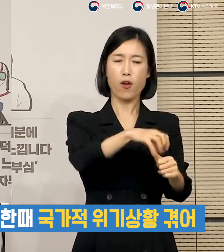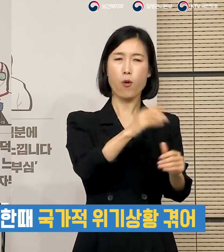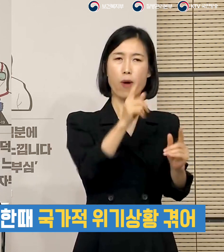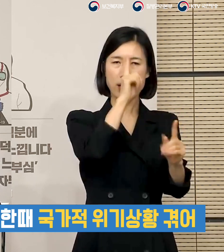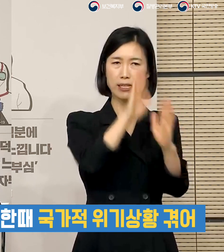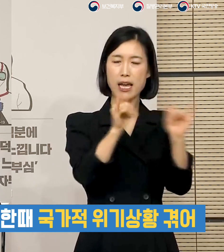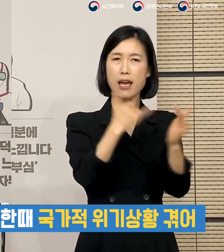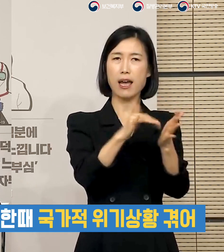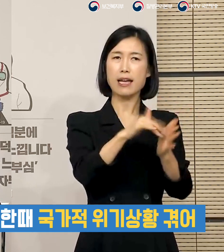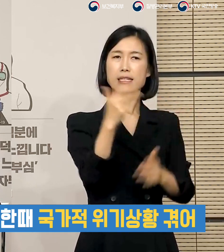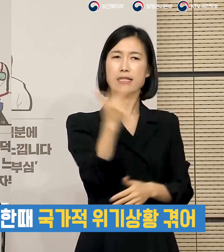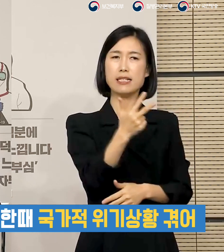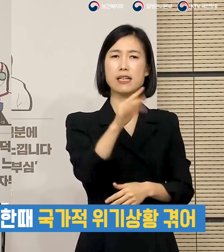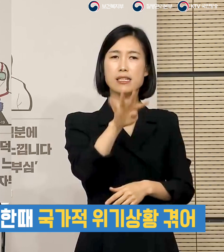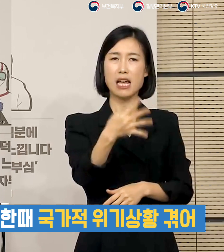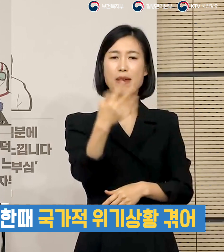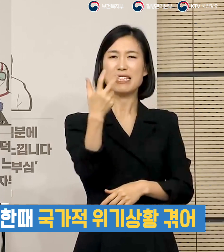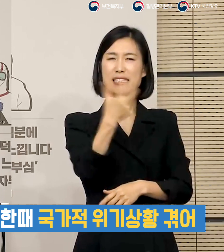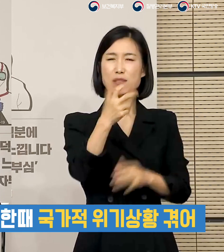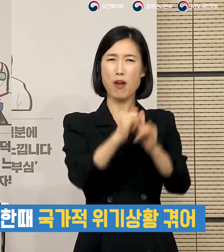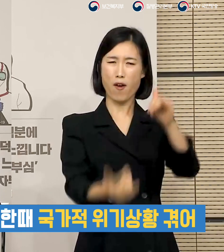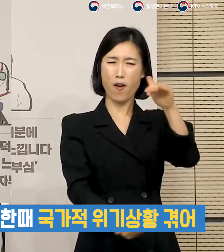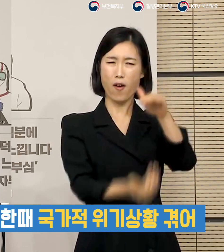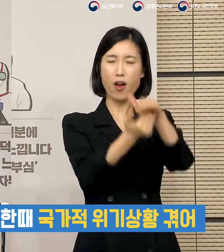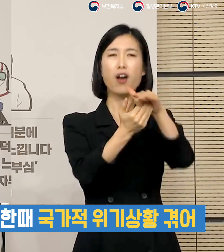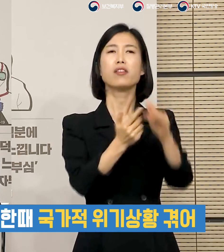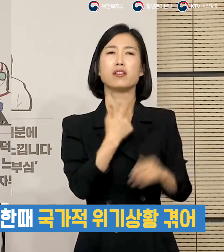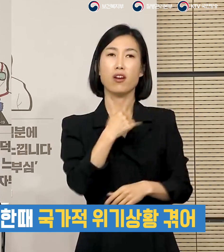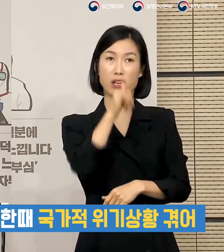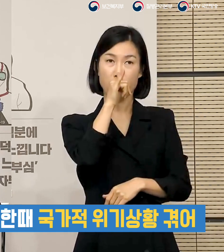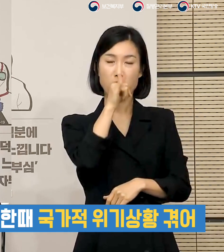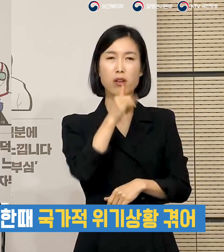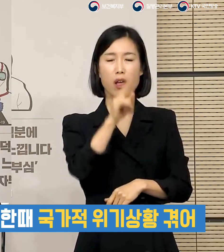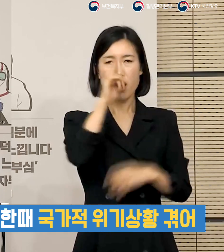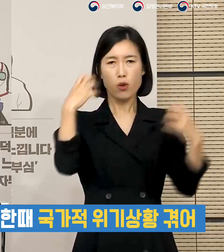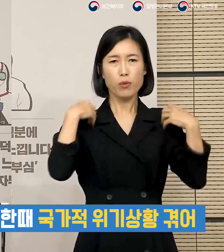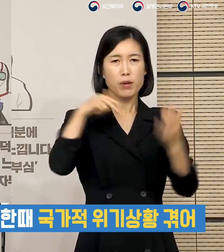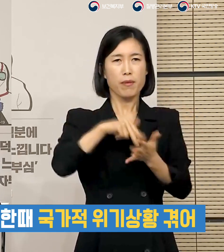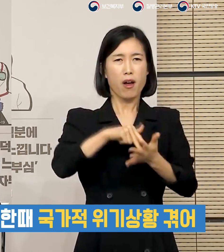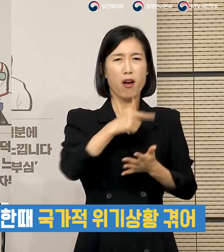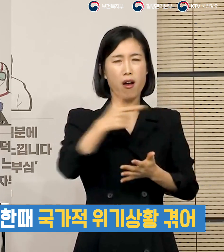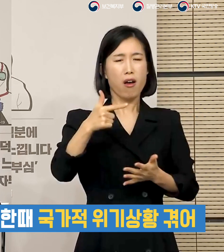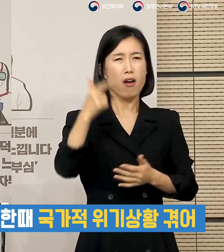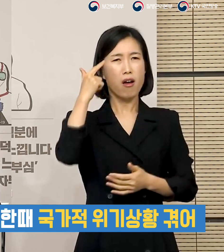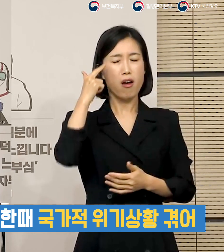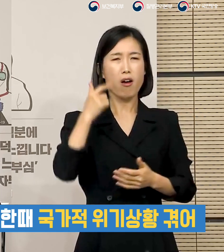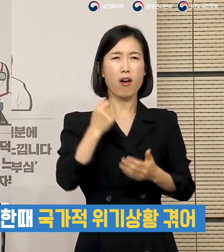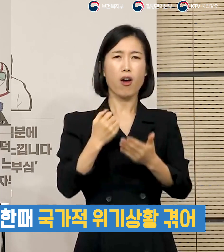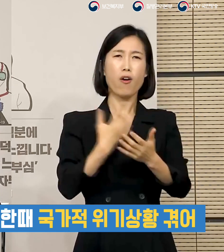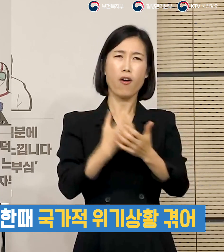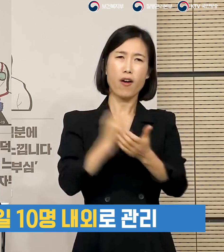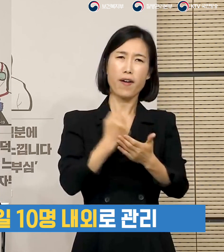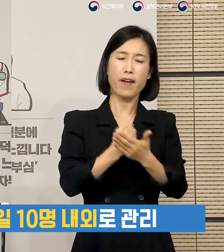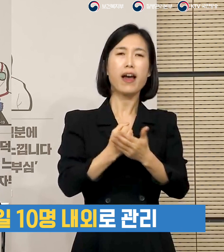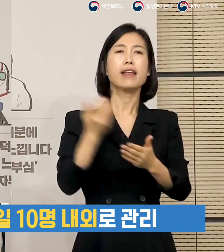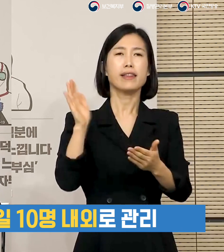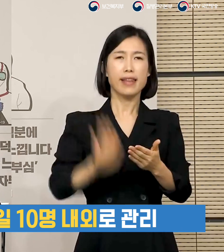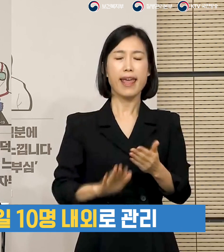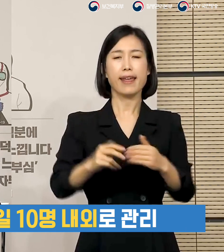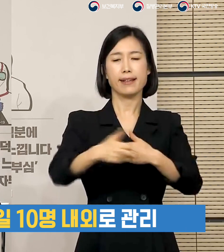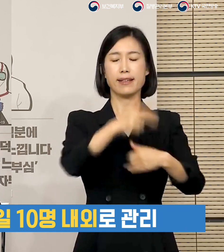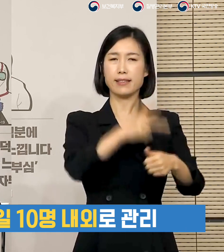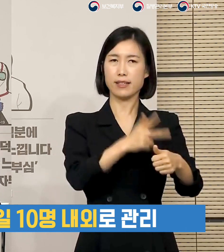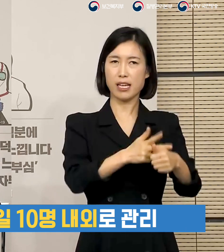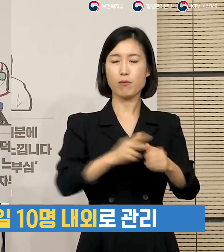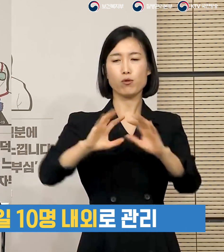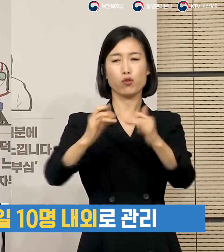중인 환자가 7,470명으로 정점을 찍어 국가적 위기의 상황을 맞이한 적도 있으나 의료진과 국민